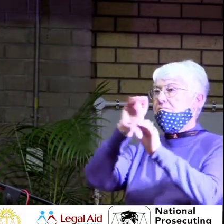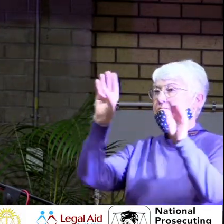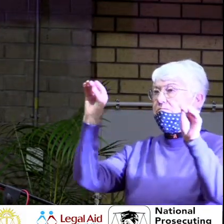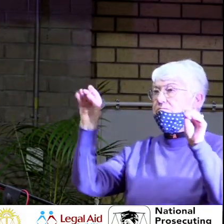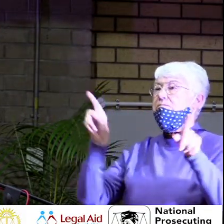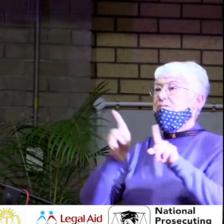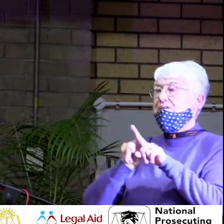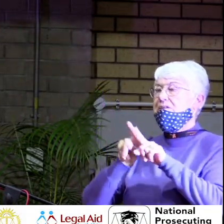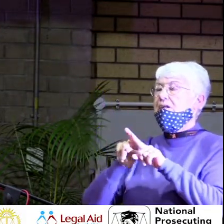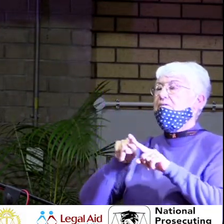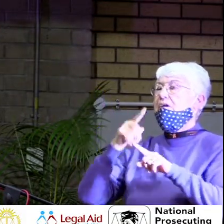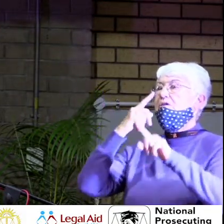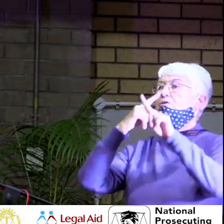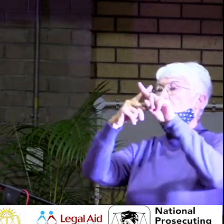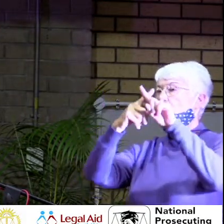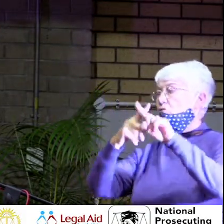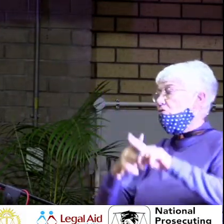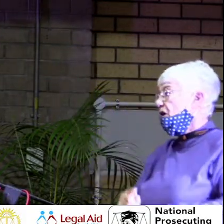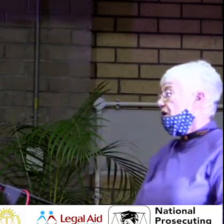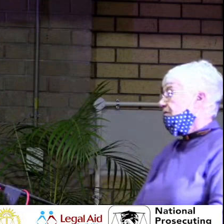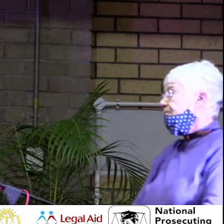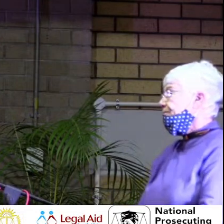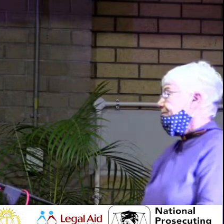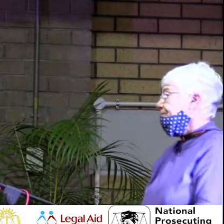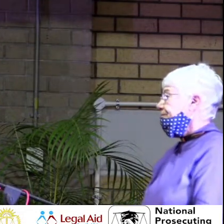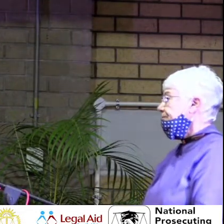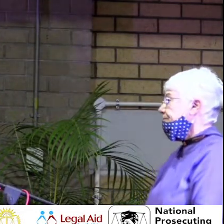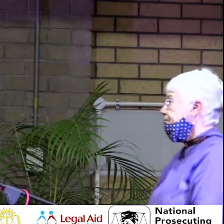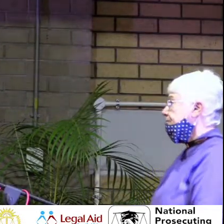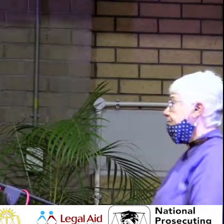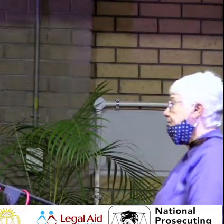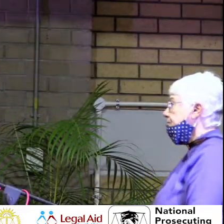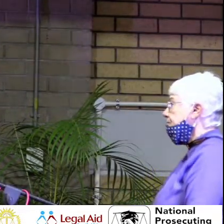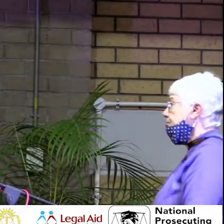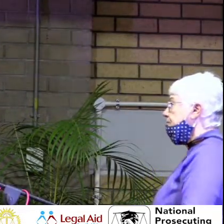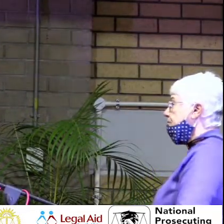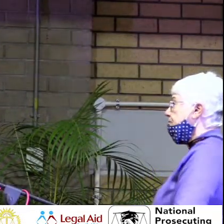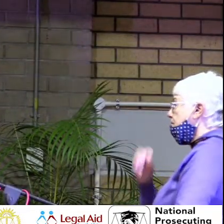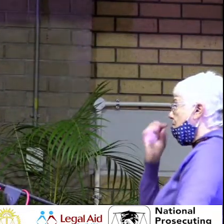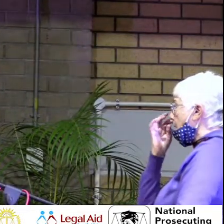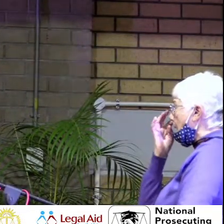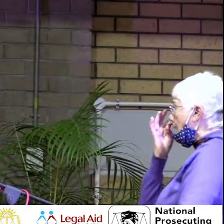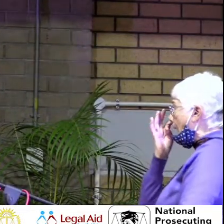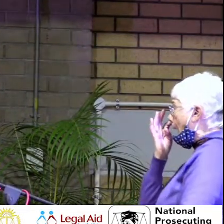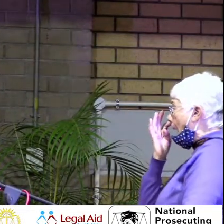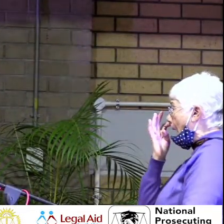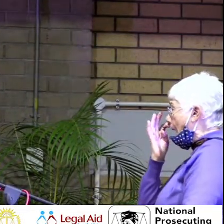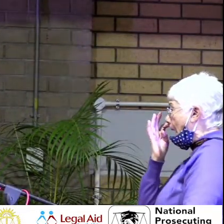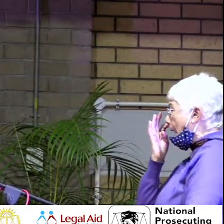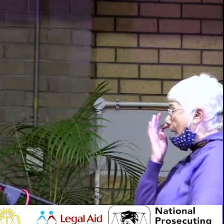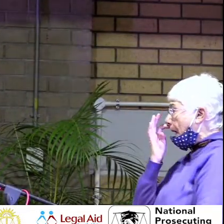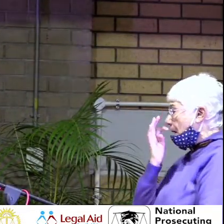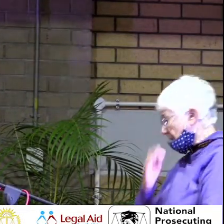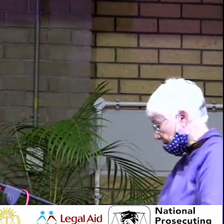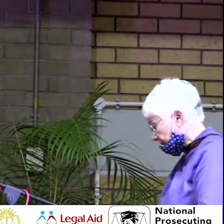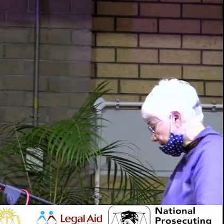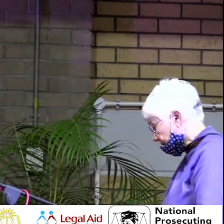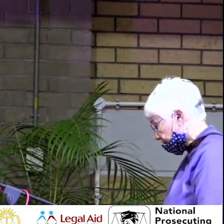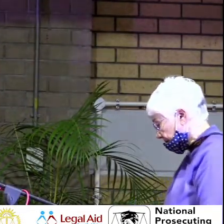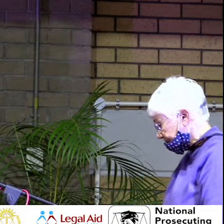ekwantsasana uyavuyisana abantu xa beza kwiofisi yakhe, nakumbi ke ngoku abantu xa beza